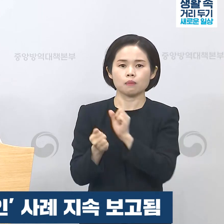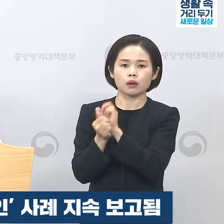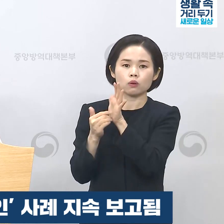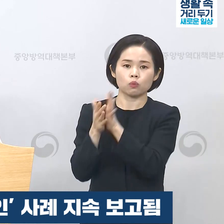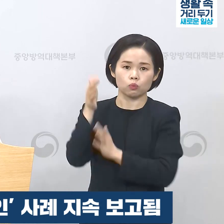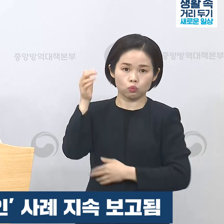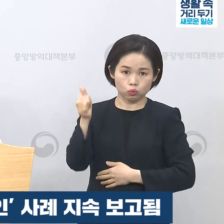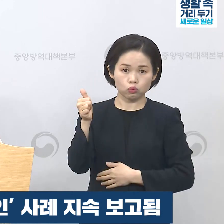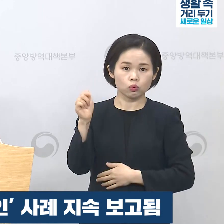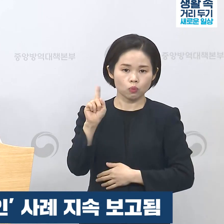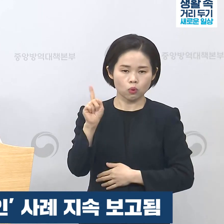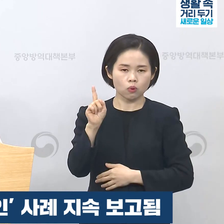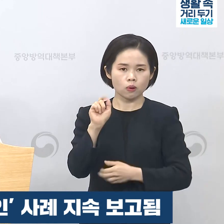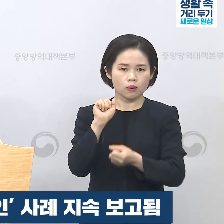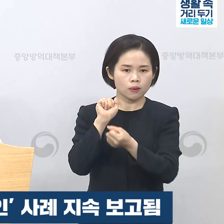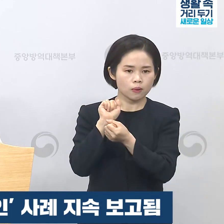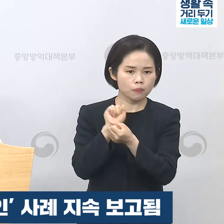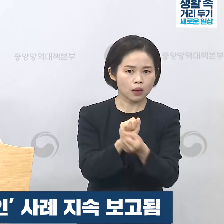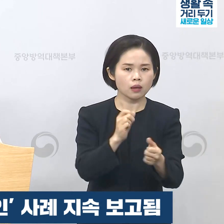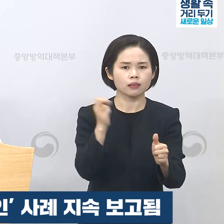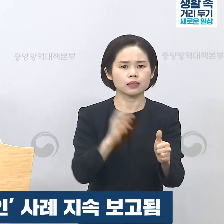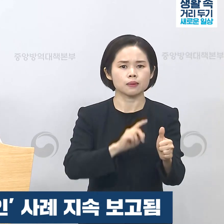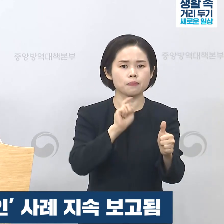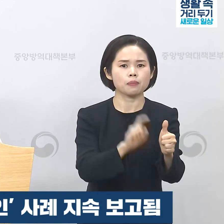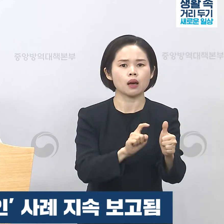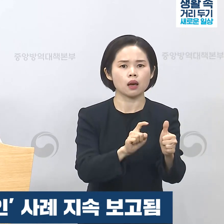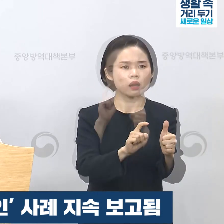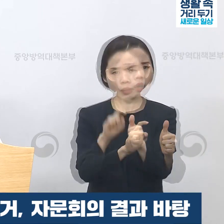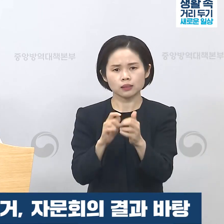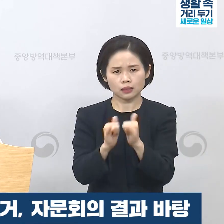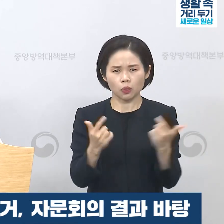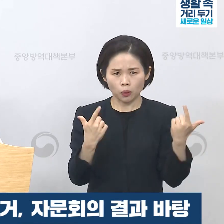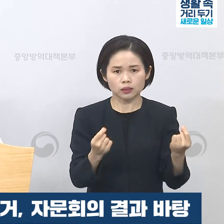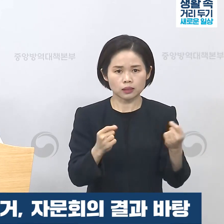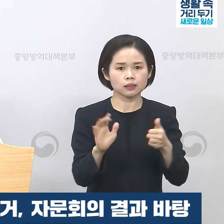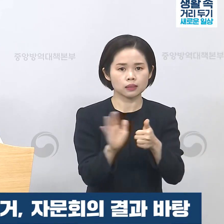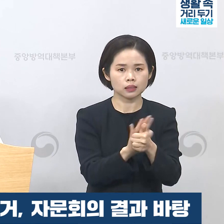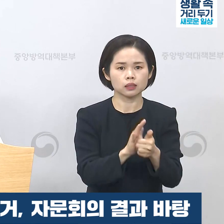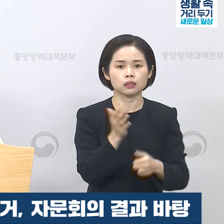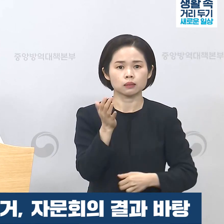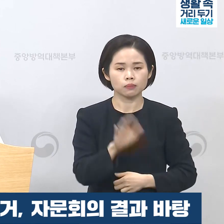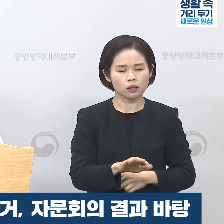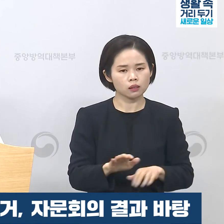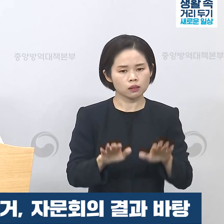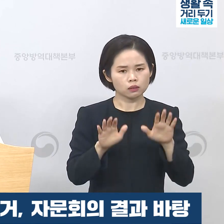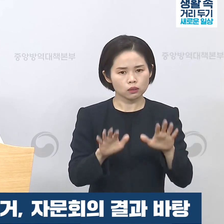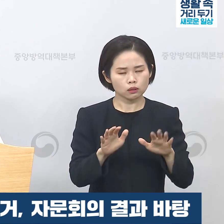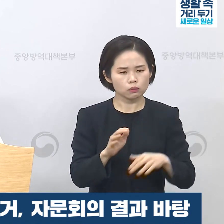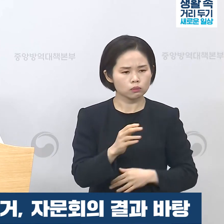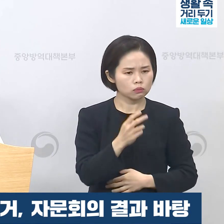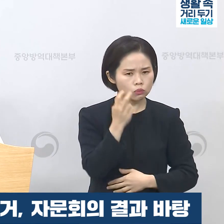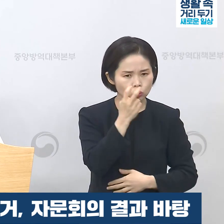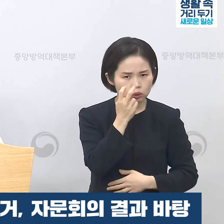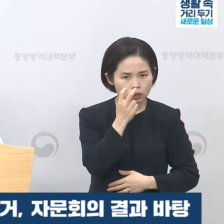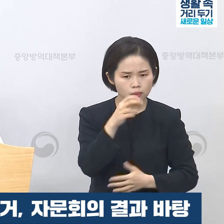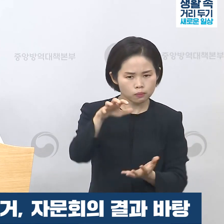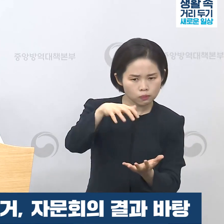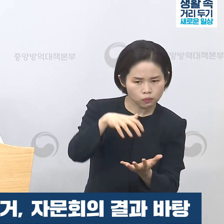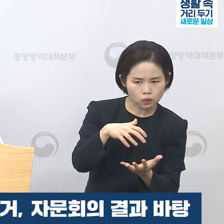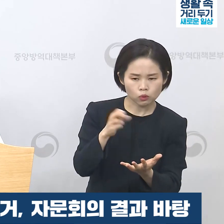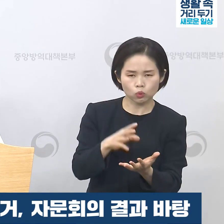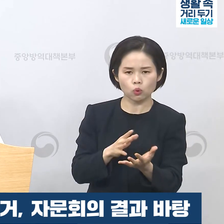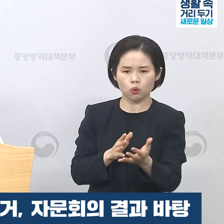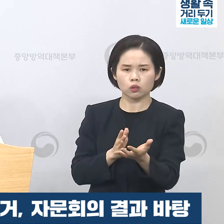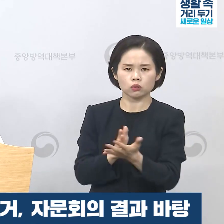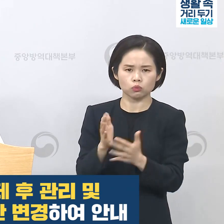중앙방역대책본부는 코로나19 재양성 확인 사례가 지속 보고됨에 따라 현재까지 조사 분석된 근거와 자문회의